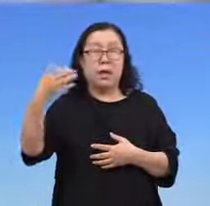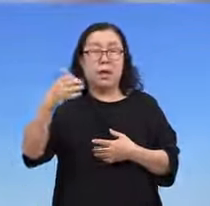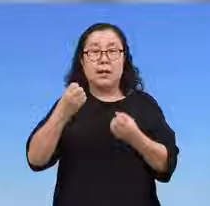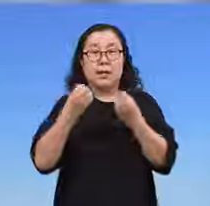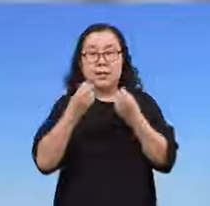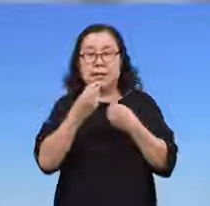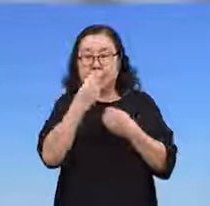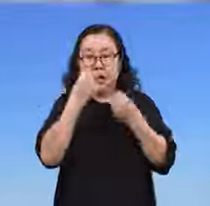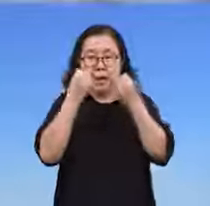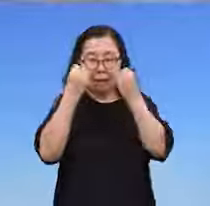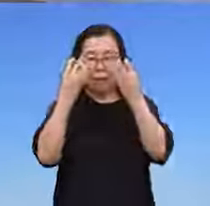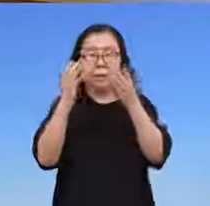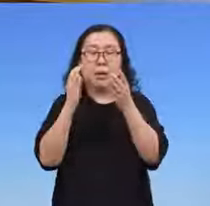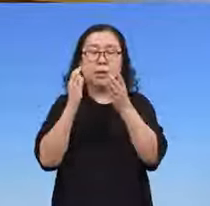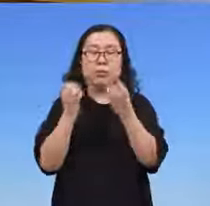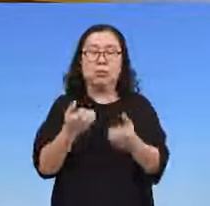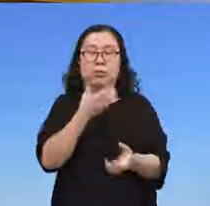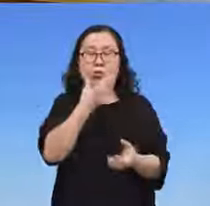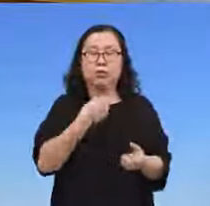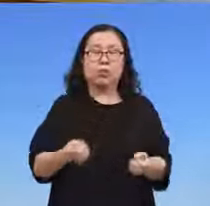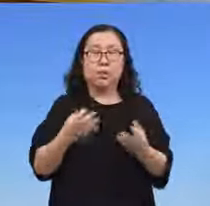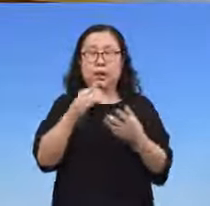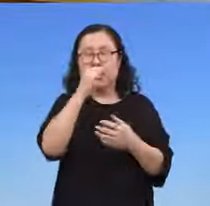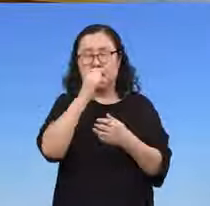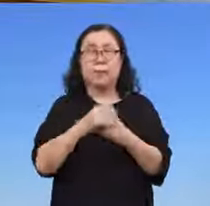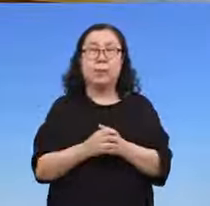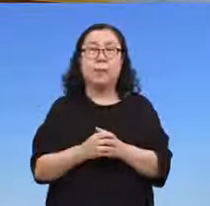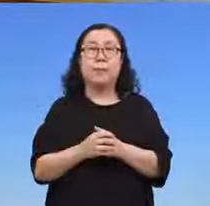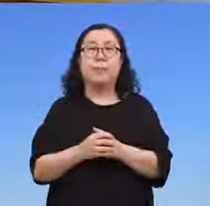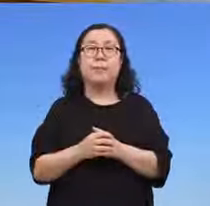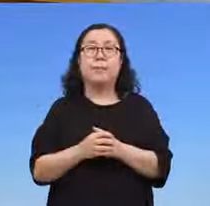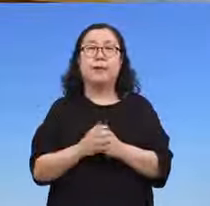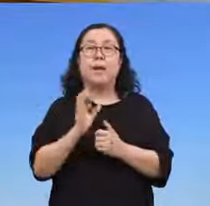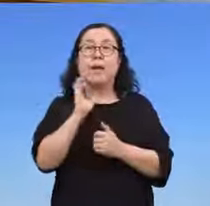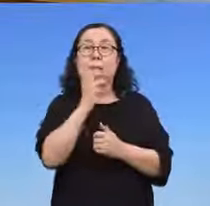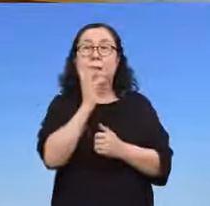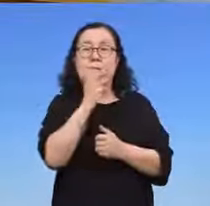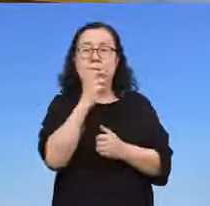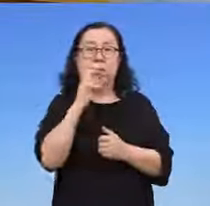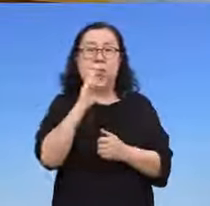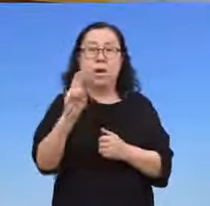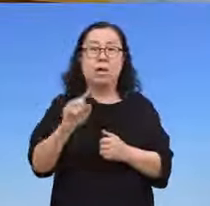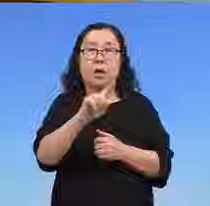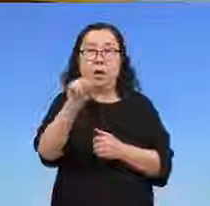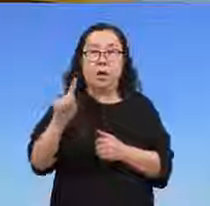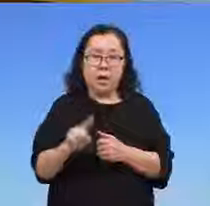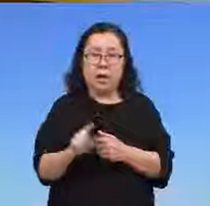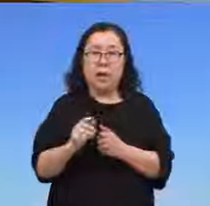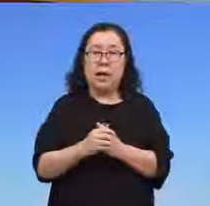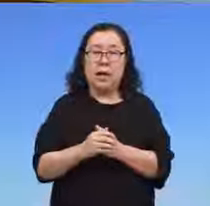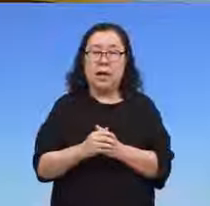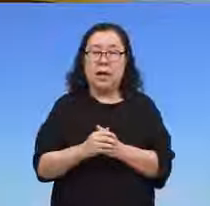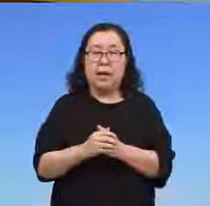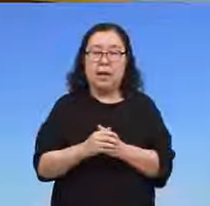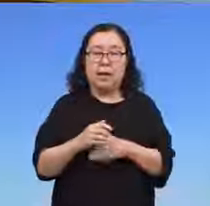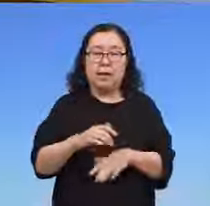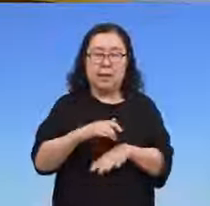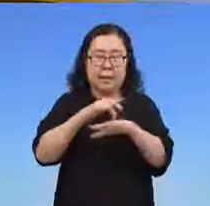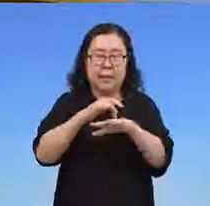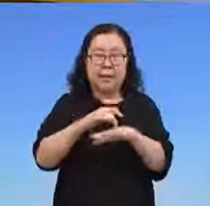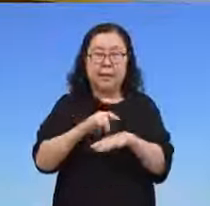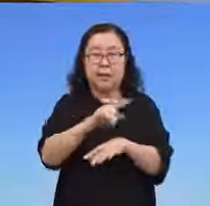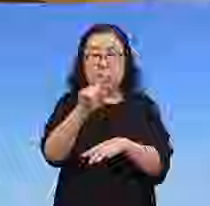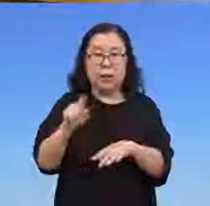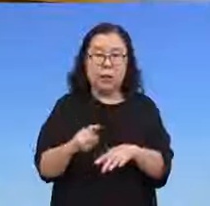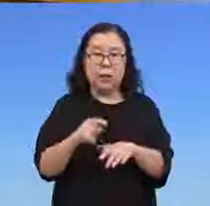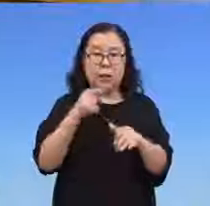누가복음 22장 31절, 시몬아 시몬아 보라, 사탄이 너희를 밀가부르듯 하려고 요구하였으나 그러나